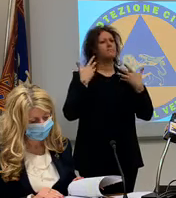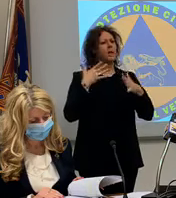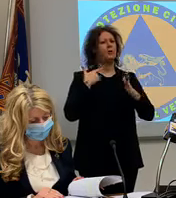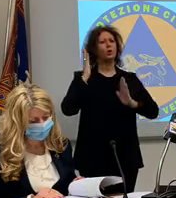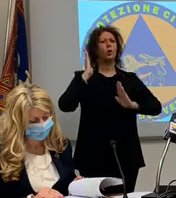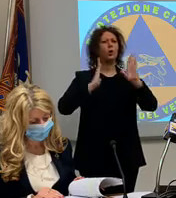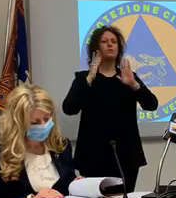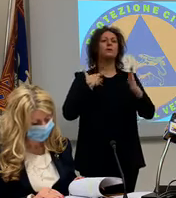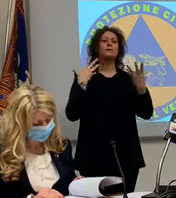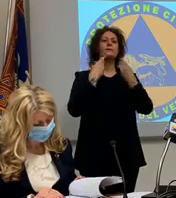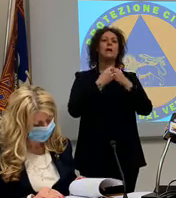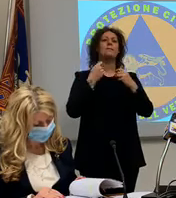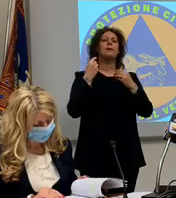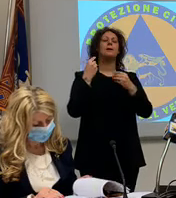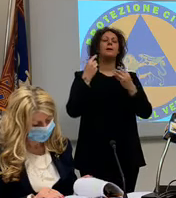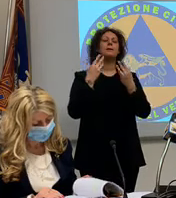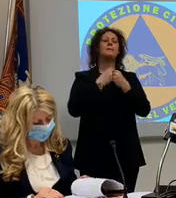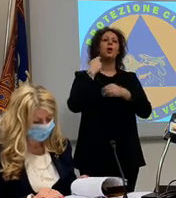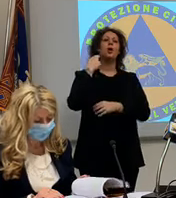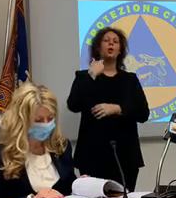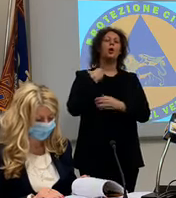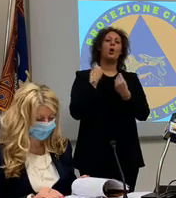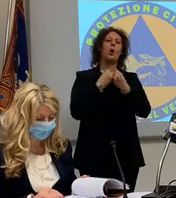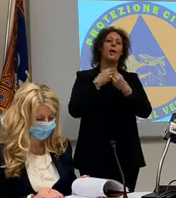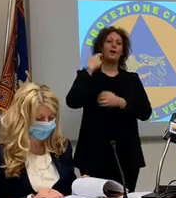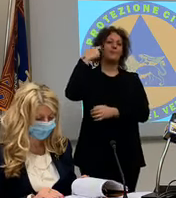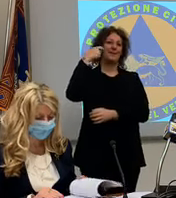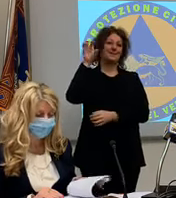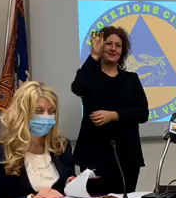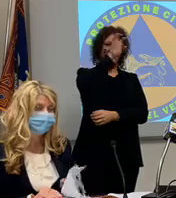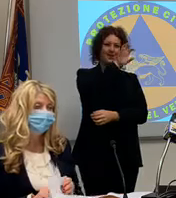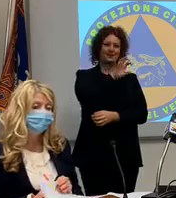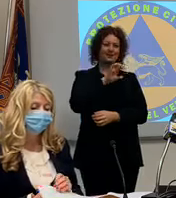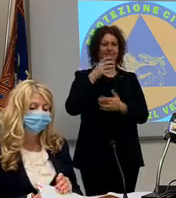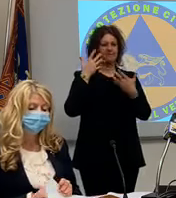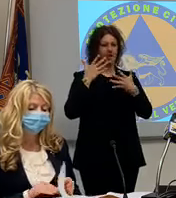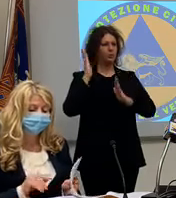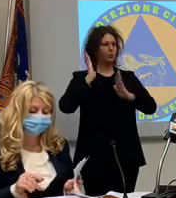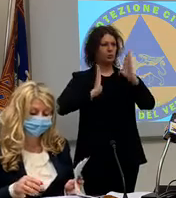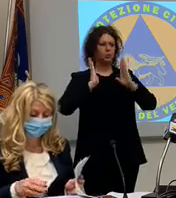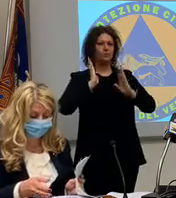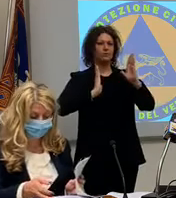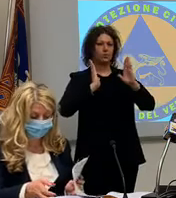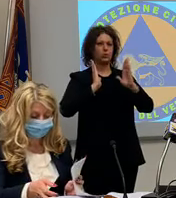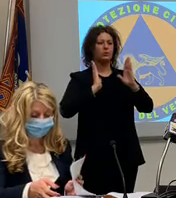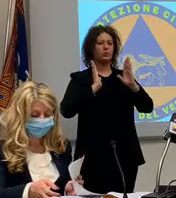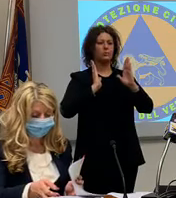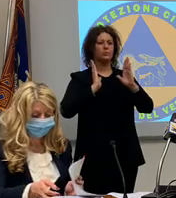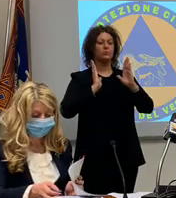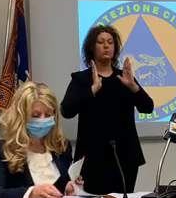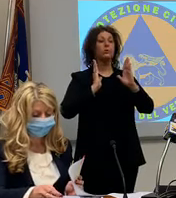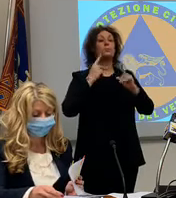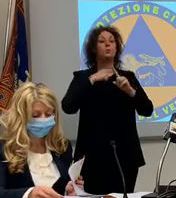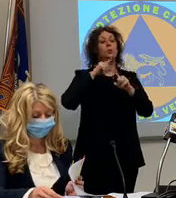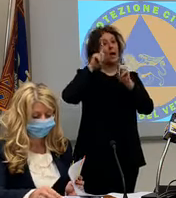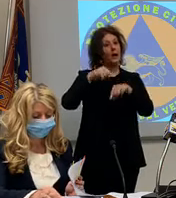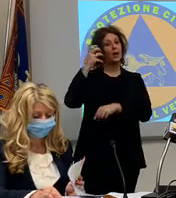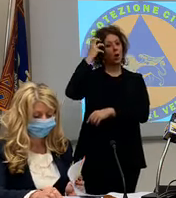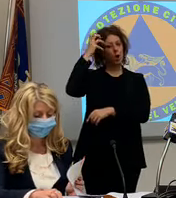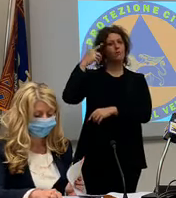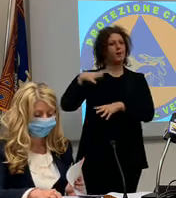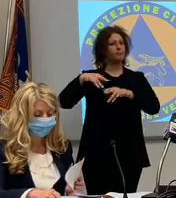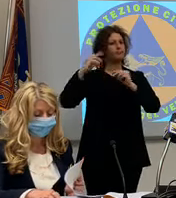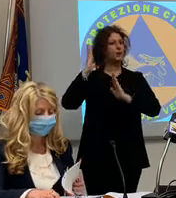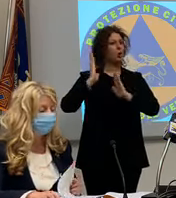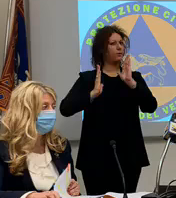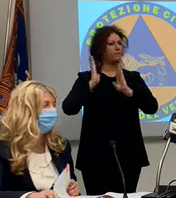presidenti a iniziare del presidente della conferenza delle regioni che con esponenti del governo rispetto